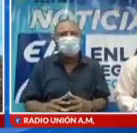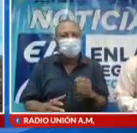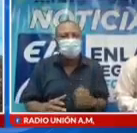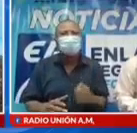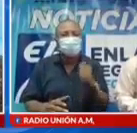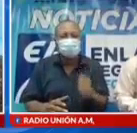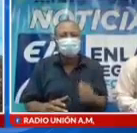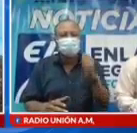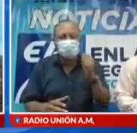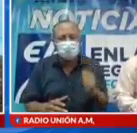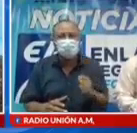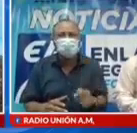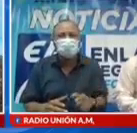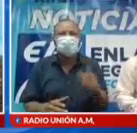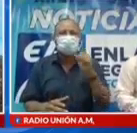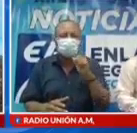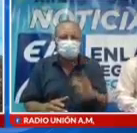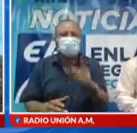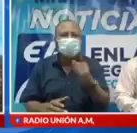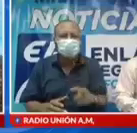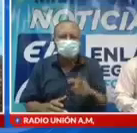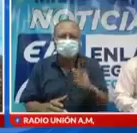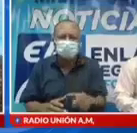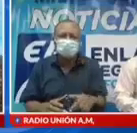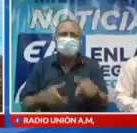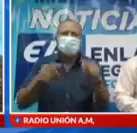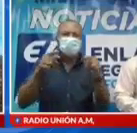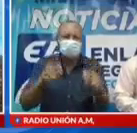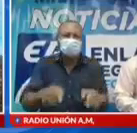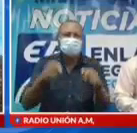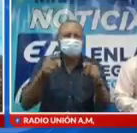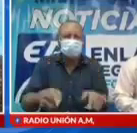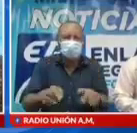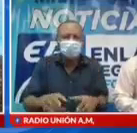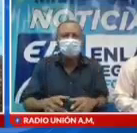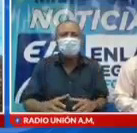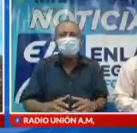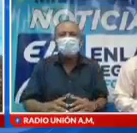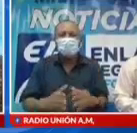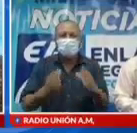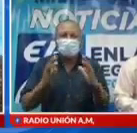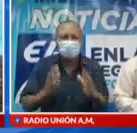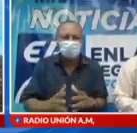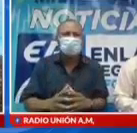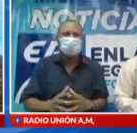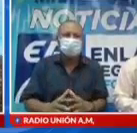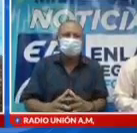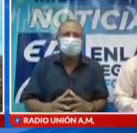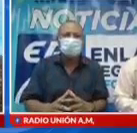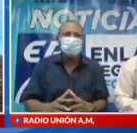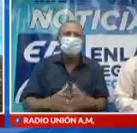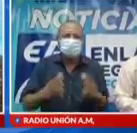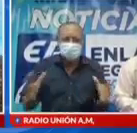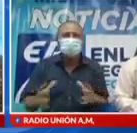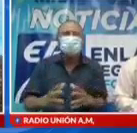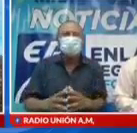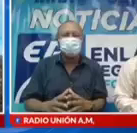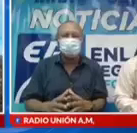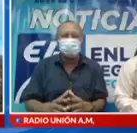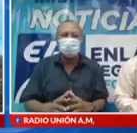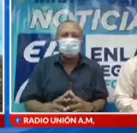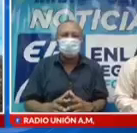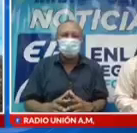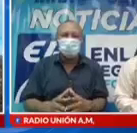trabajo, realmente la vida se le pone más dura porque todos los productos suben. Por eso este jueves a las 4 de la tarde